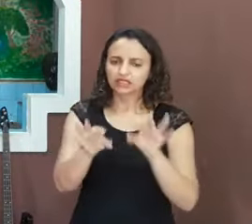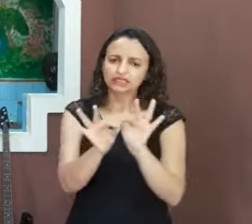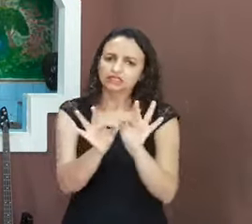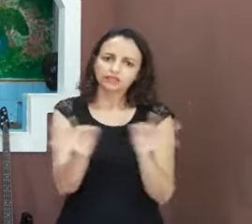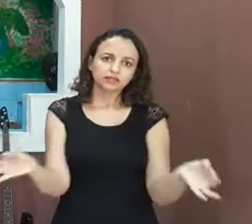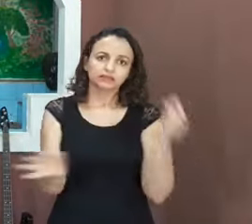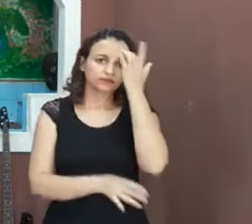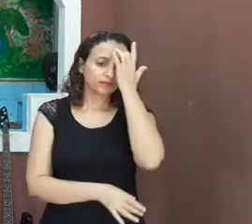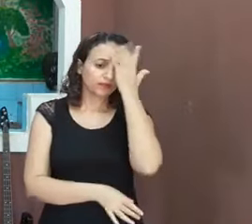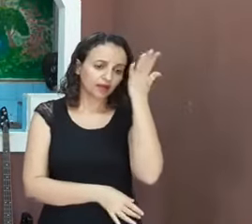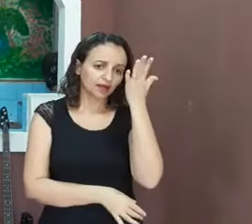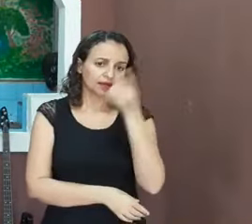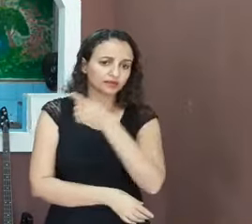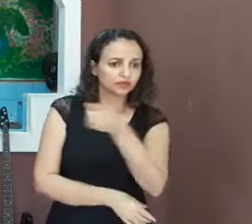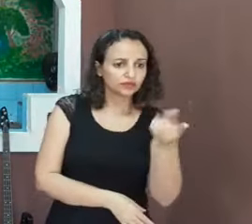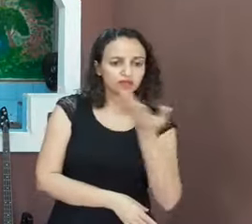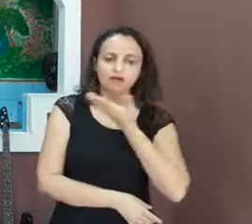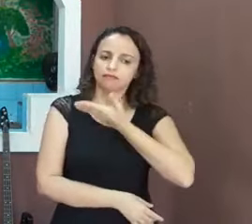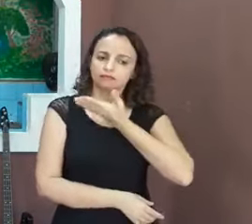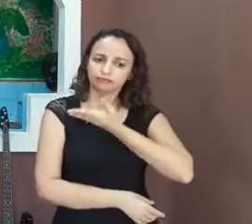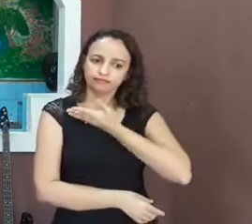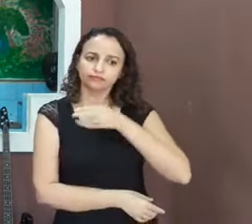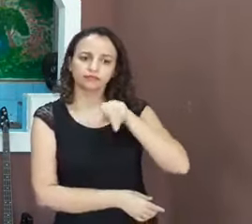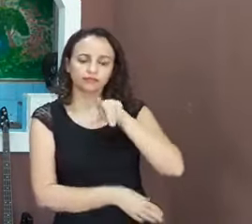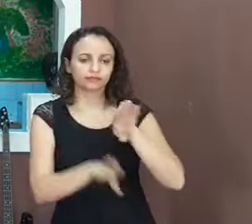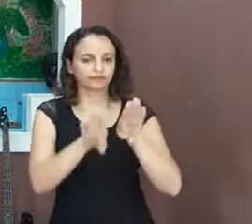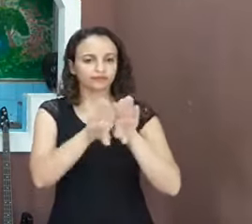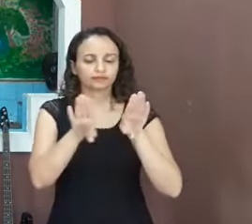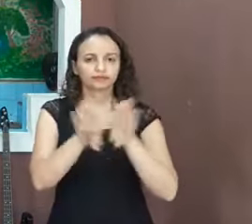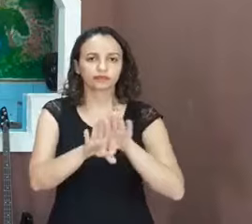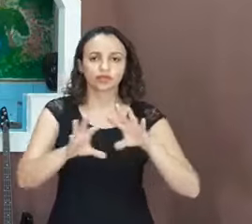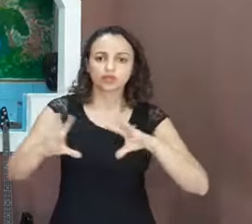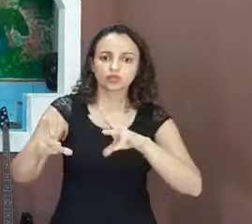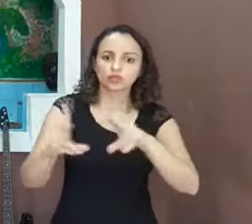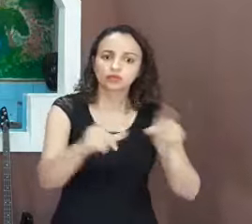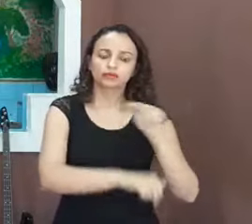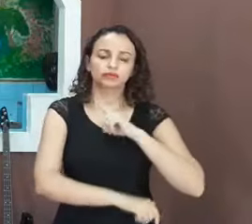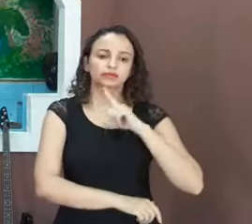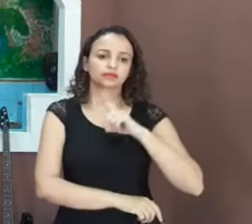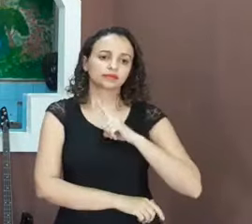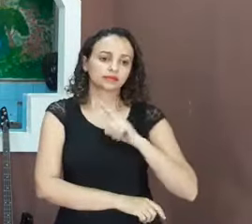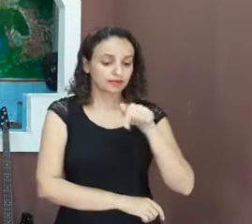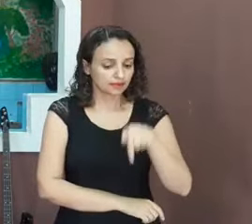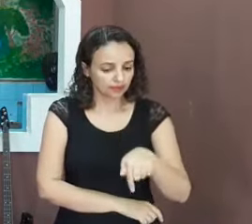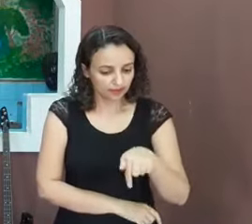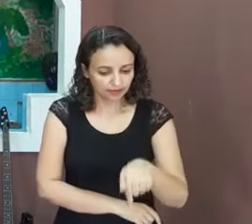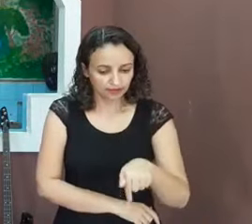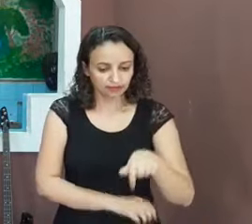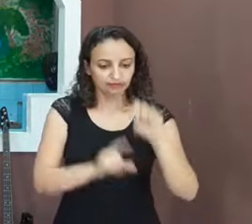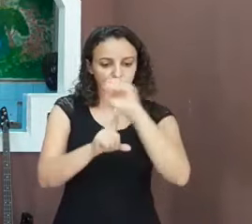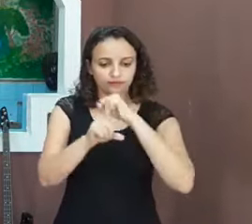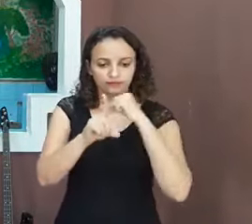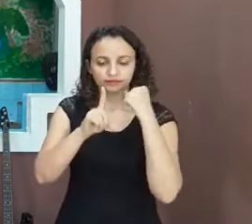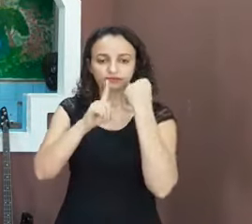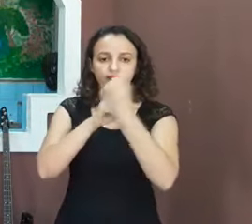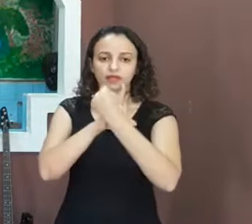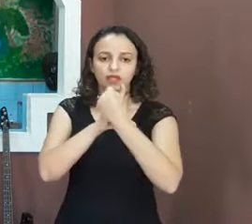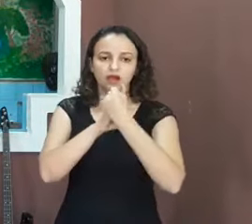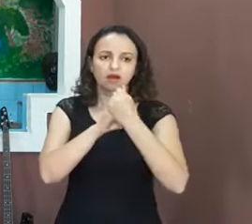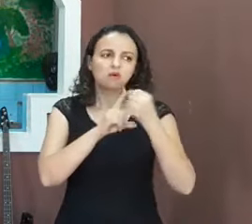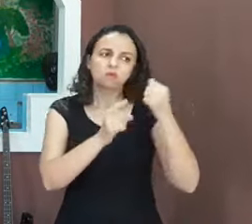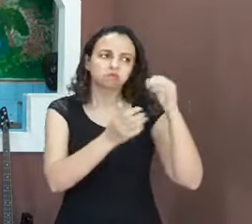querido irmão, meu querido amigo. Tudo que você tem, tudo que está aqui, tudo que está na sociedade,